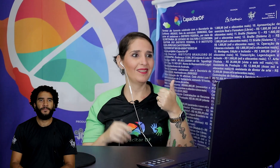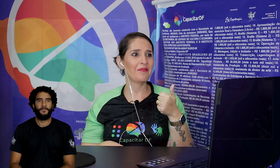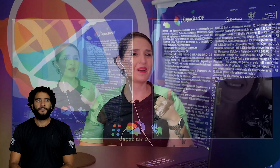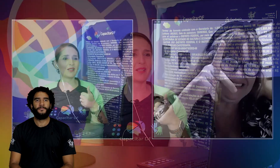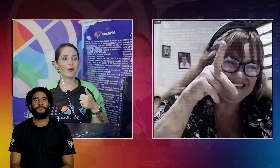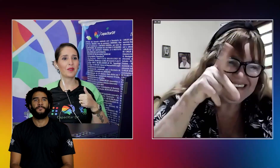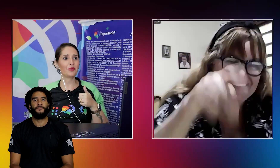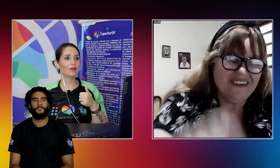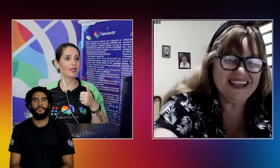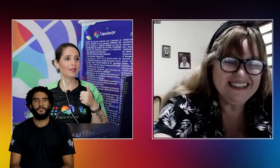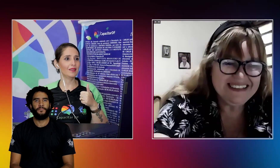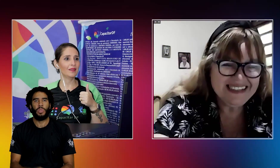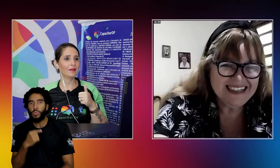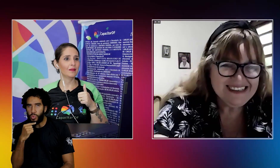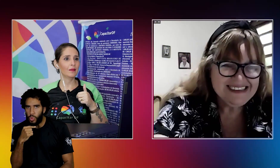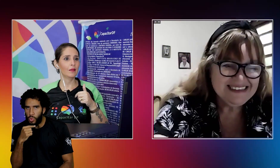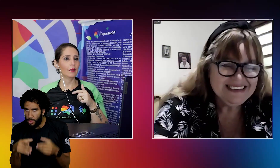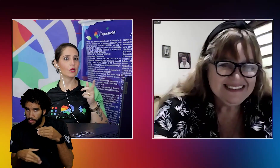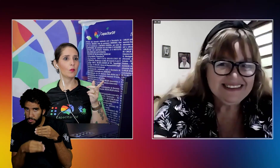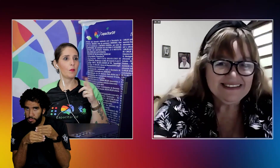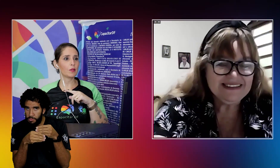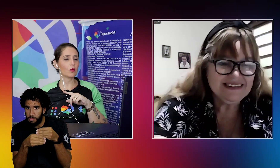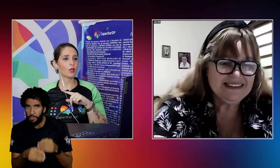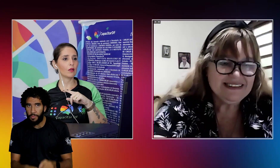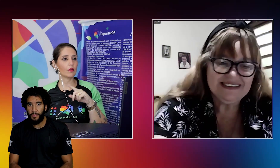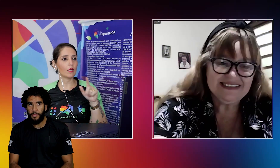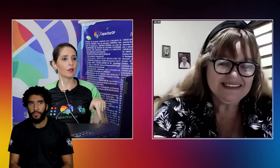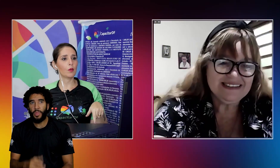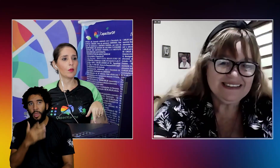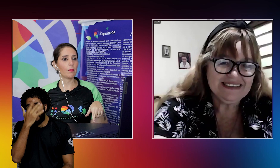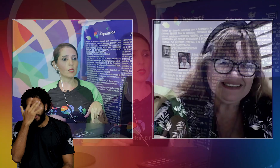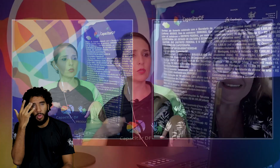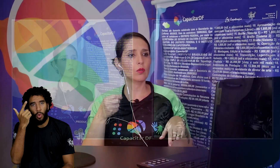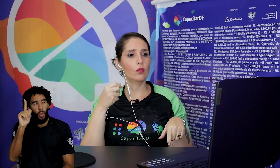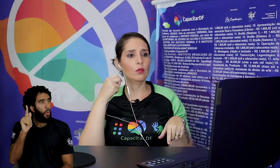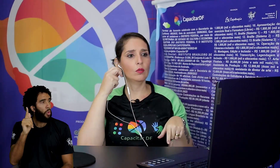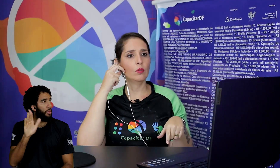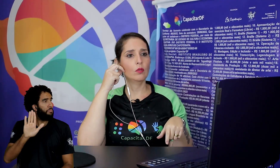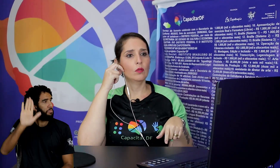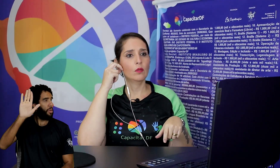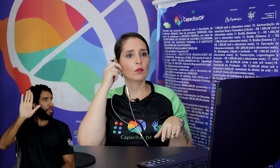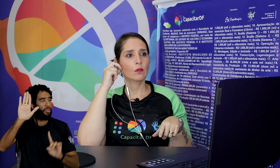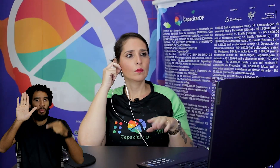Ok? Mais alguma dúvida? Tinha uma pessoa que tinha levantado a mão e abaixou?